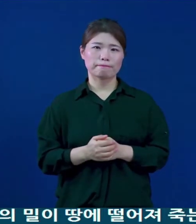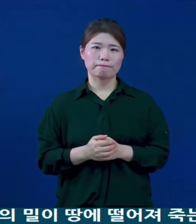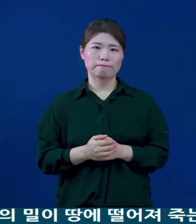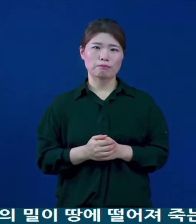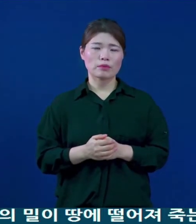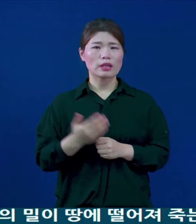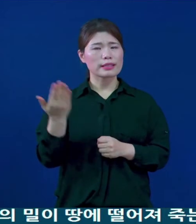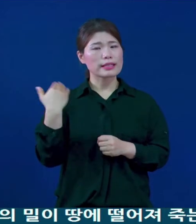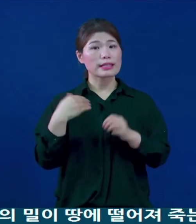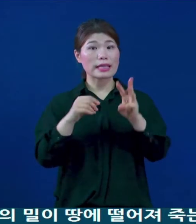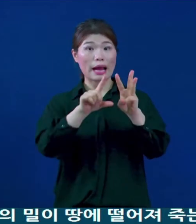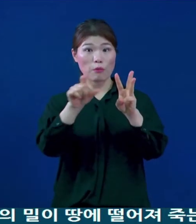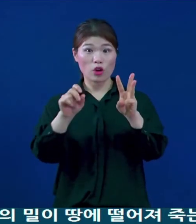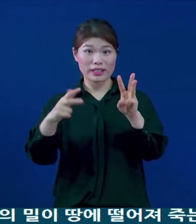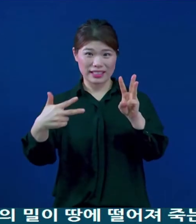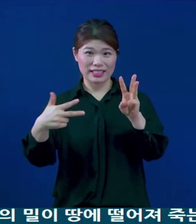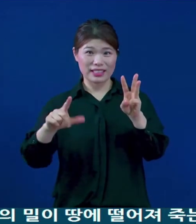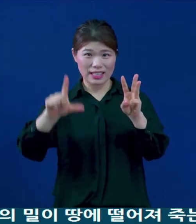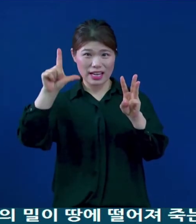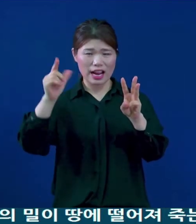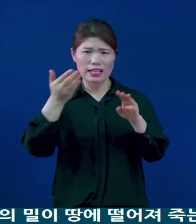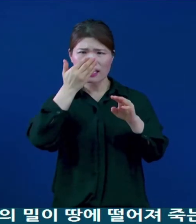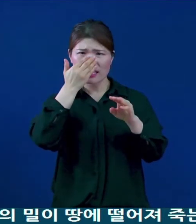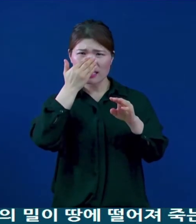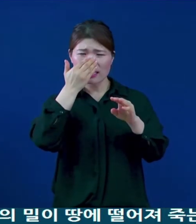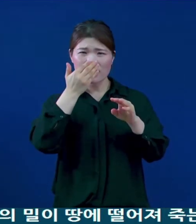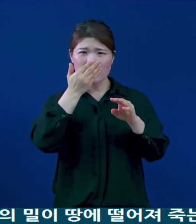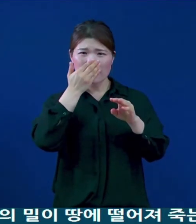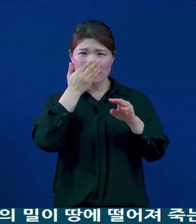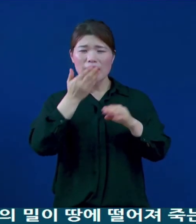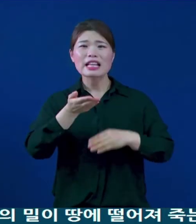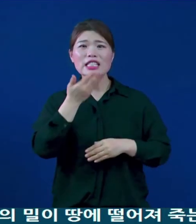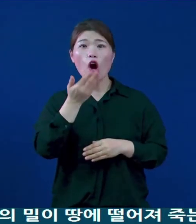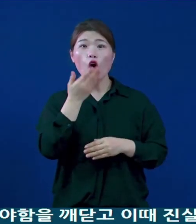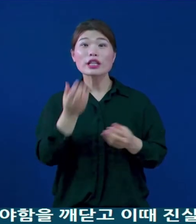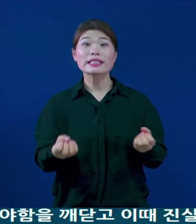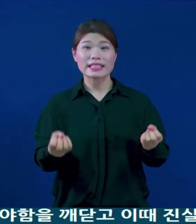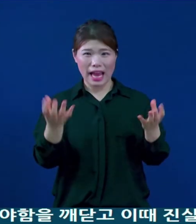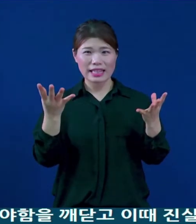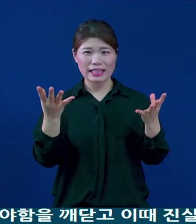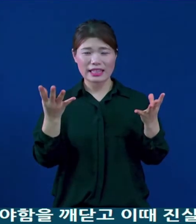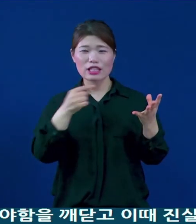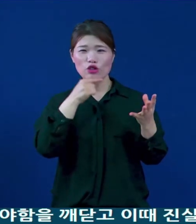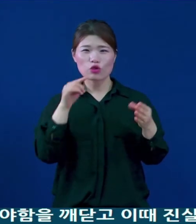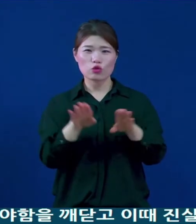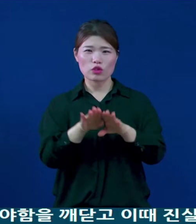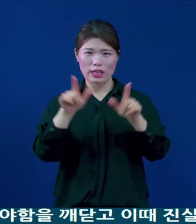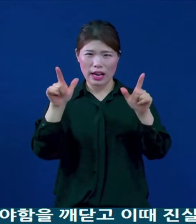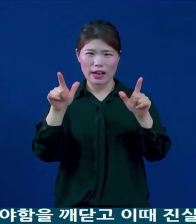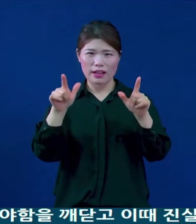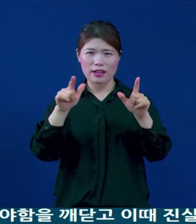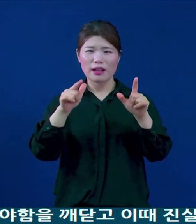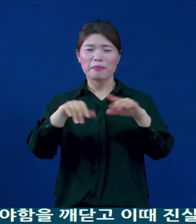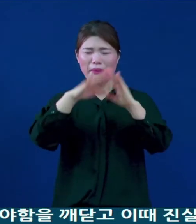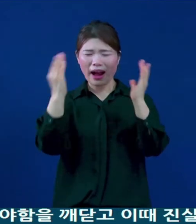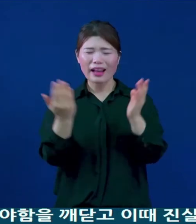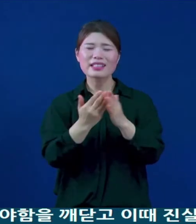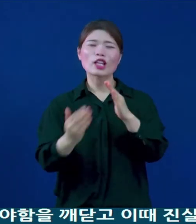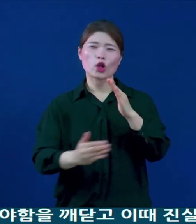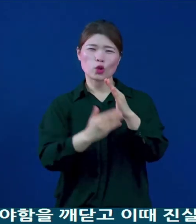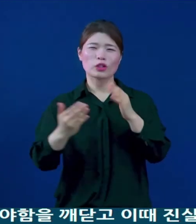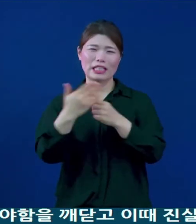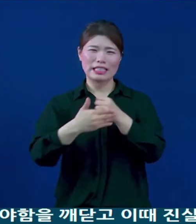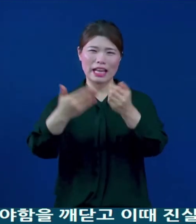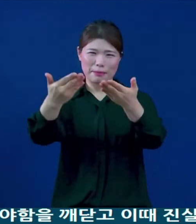지난 3월 7일 성찬 주일이었습니다. 온 교우님들이 많은 은혜를 받은 줄로